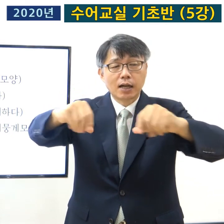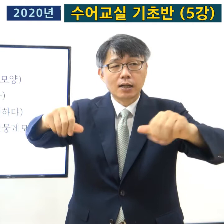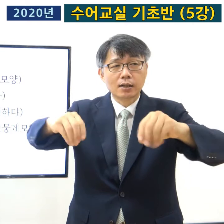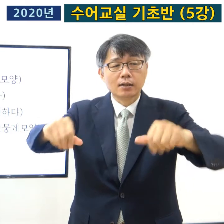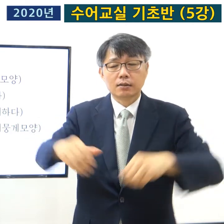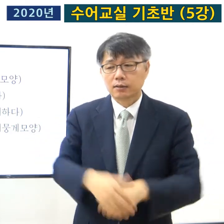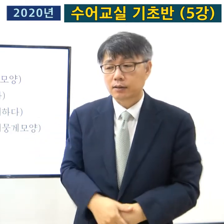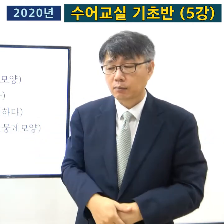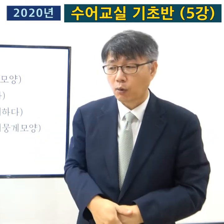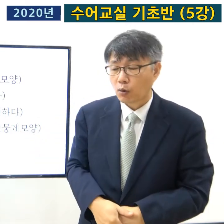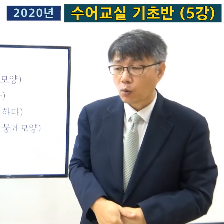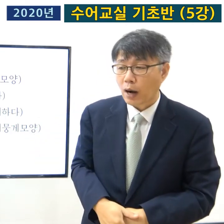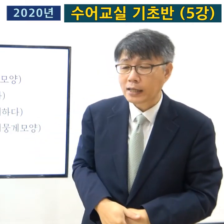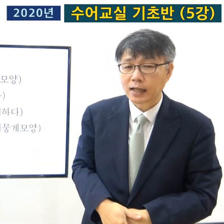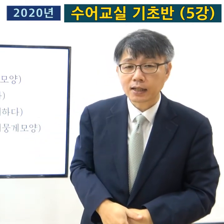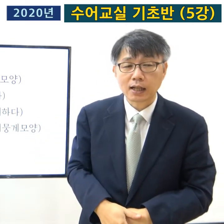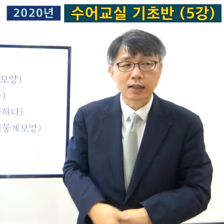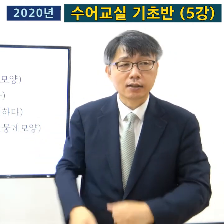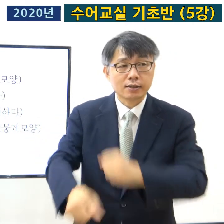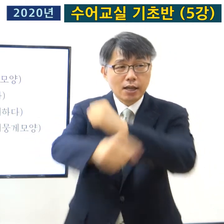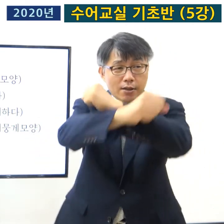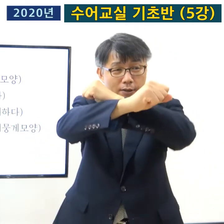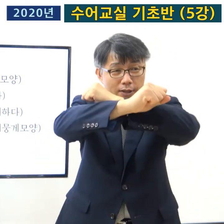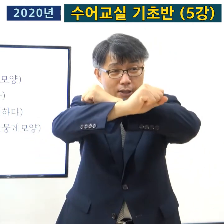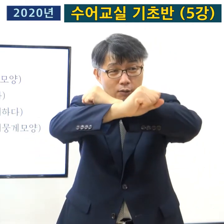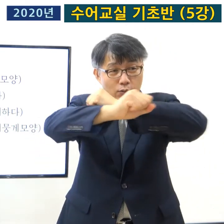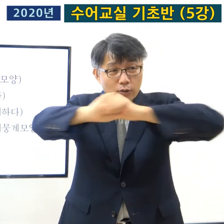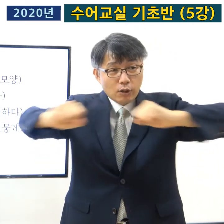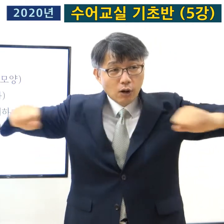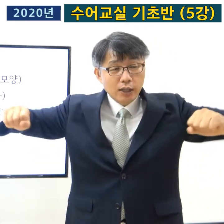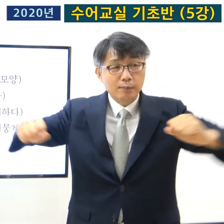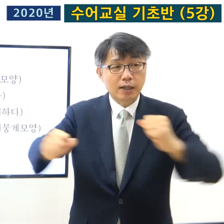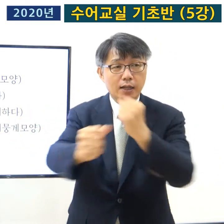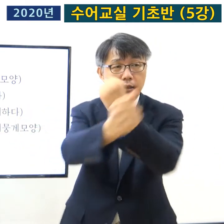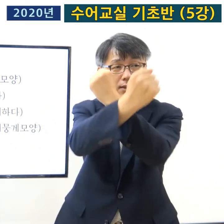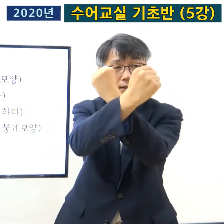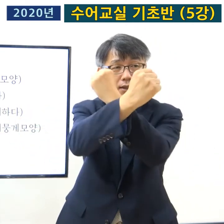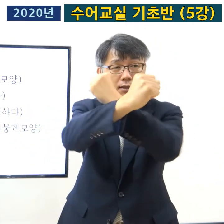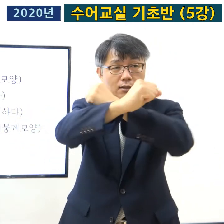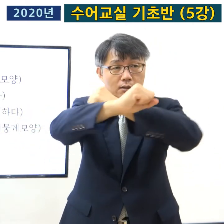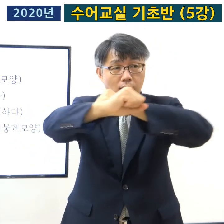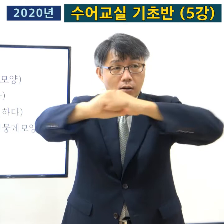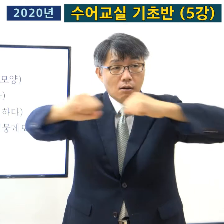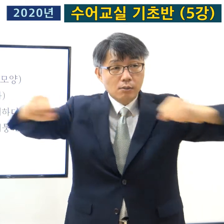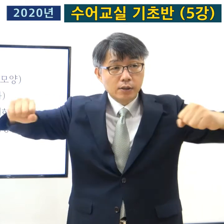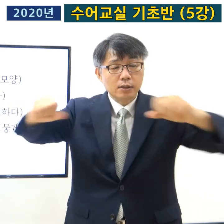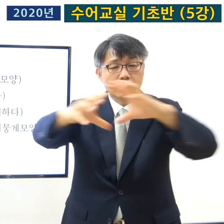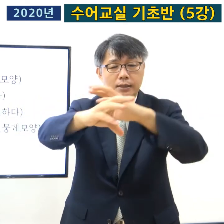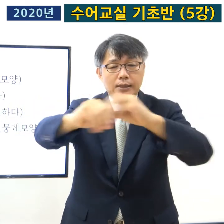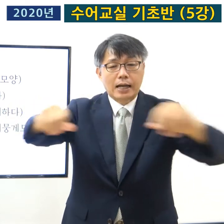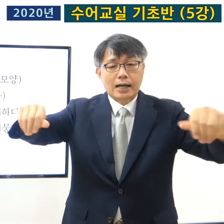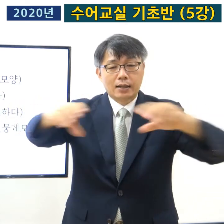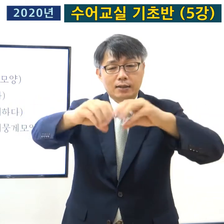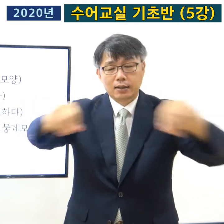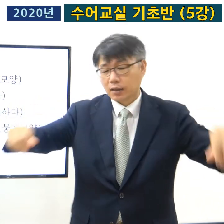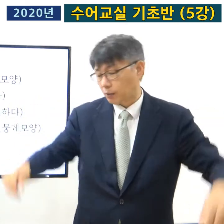땅입니다. 뭐 광야 이렇게 할 때는 이게 수화로 넓답니다. 이렇게 넓은 땅 이렇게 표현해